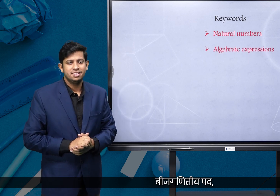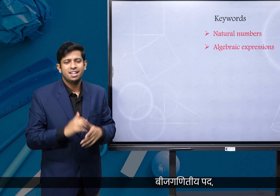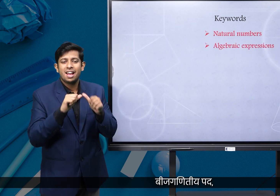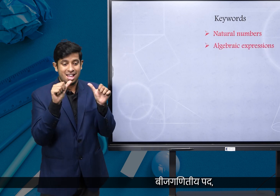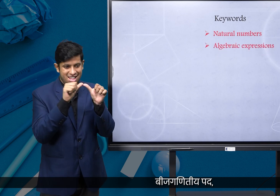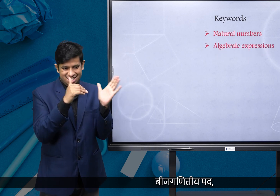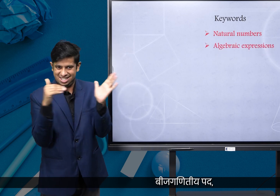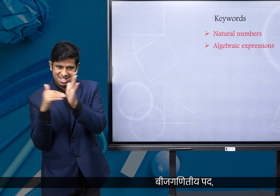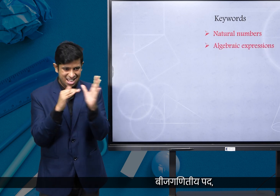बीजगणितीय पद,